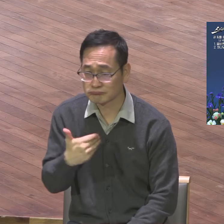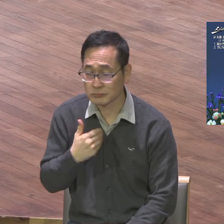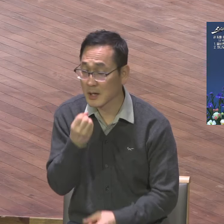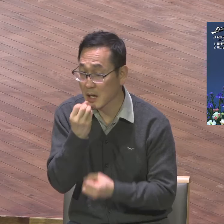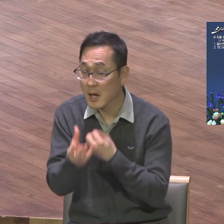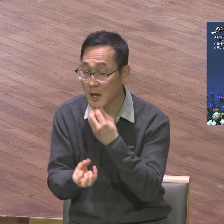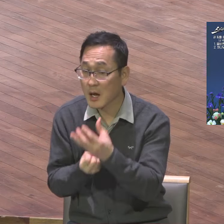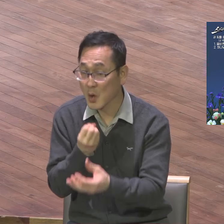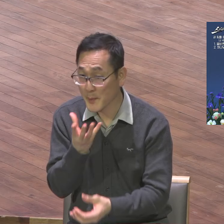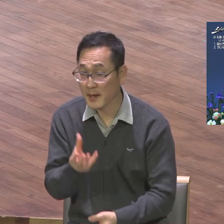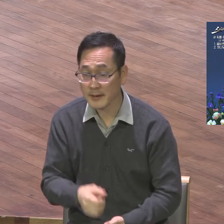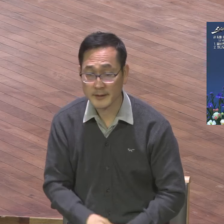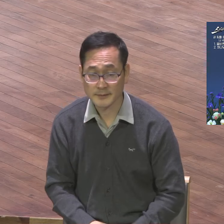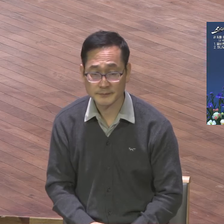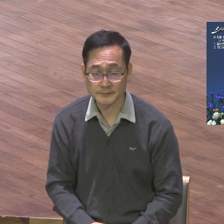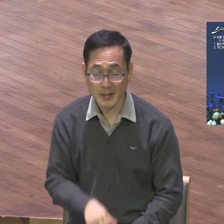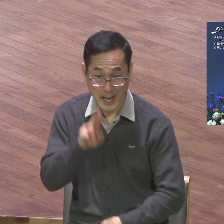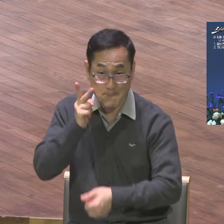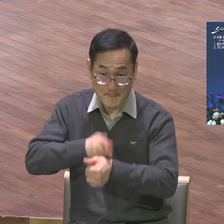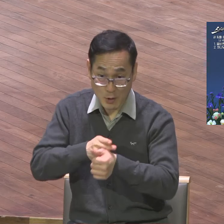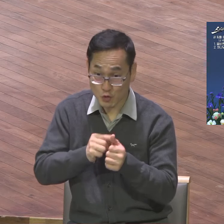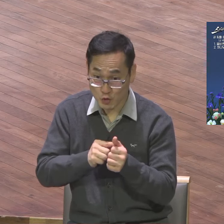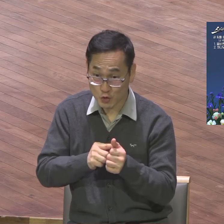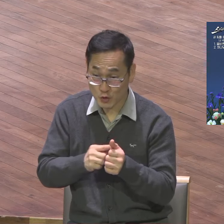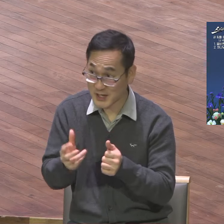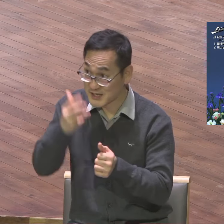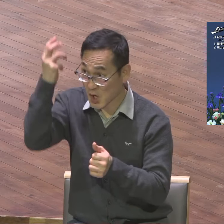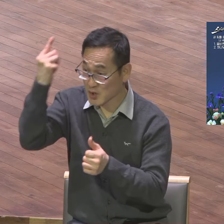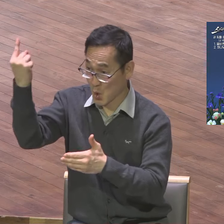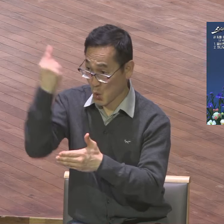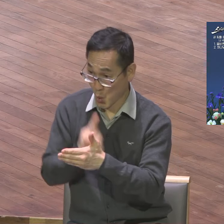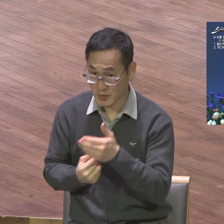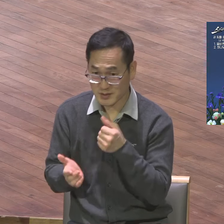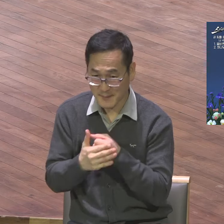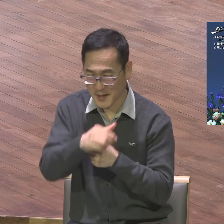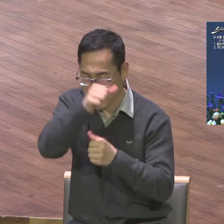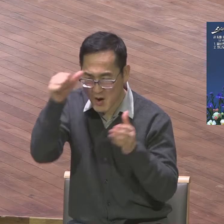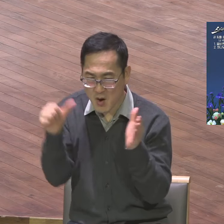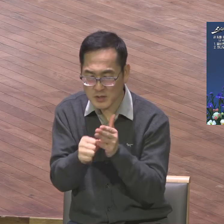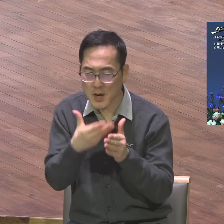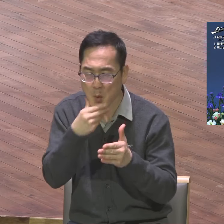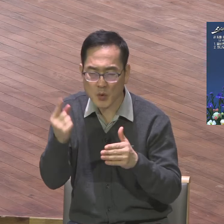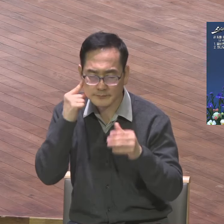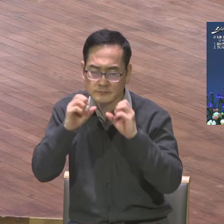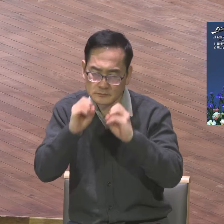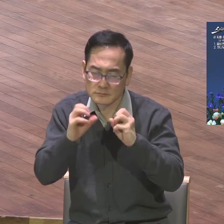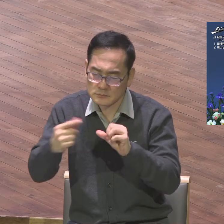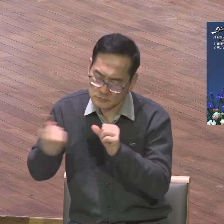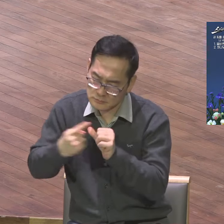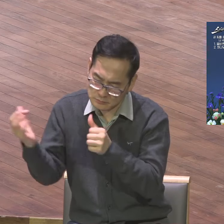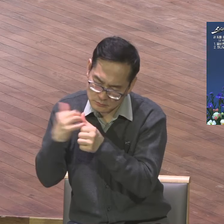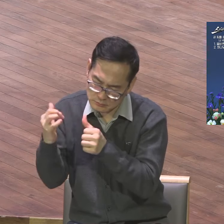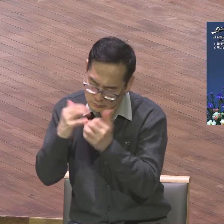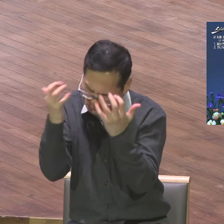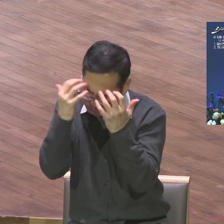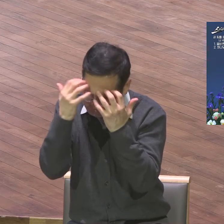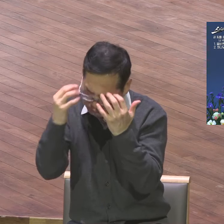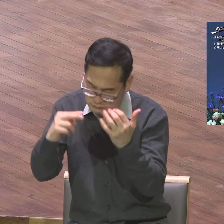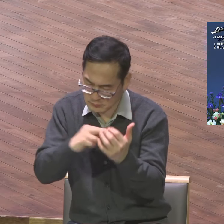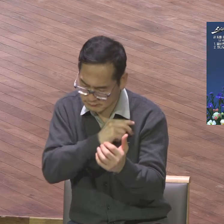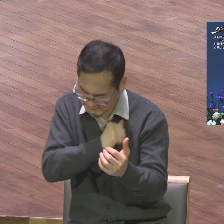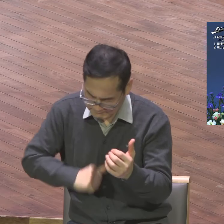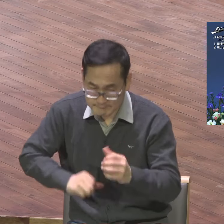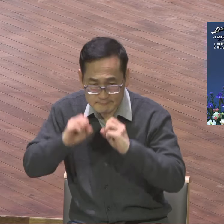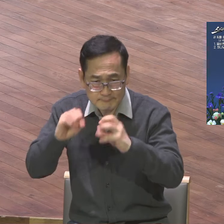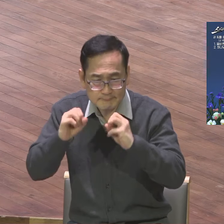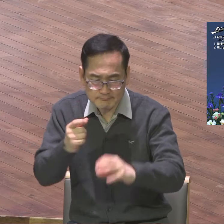사도 바울이 성령의 힘을 공급받았기 때문에 일평생 그 핍박 가운데서도 복음 사역을